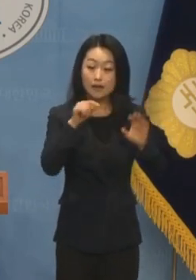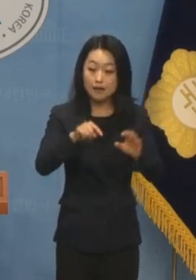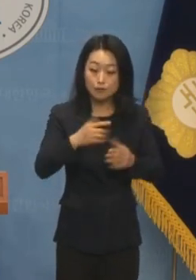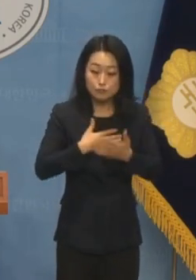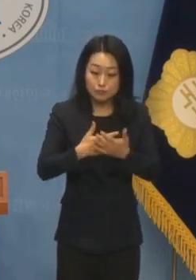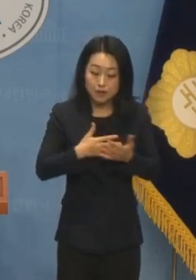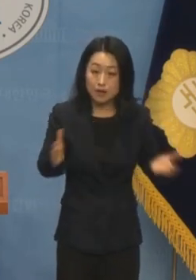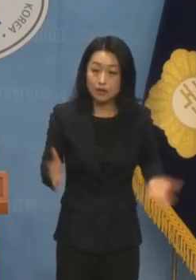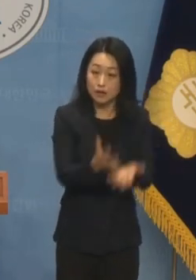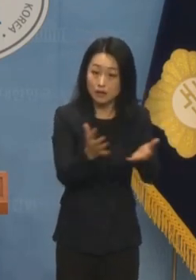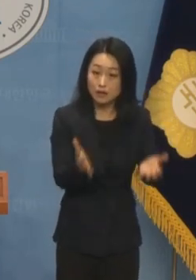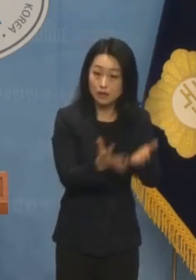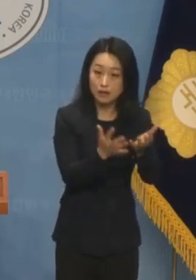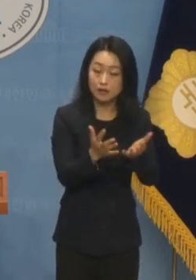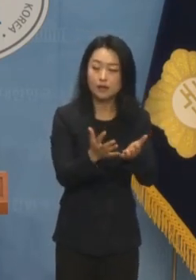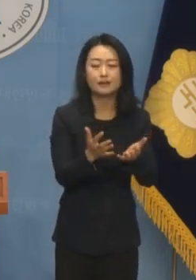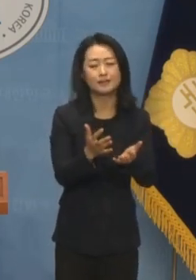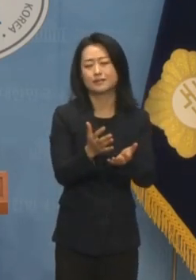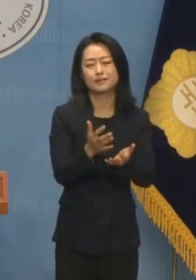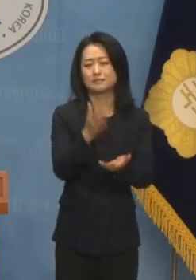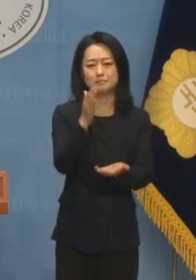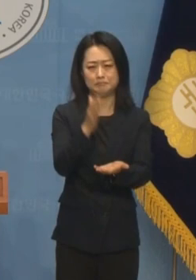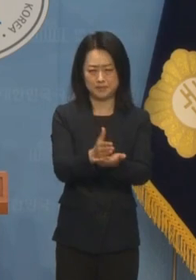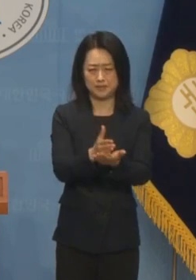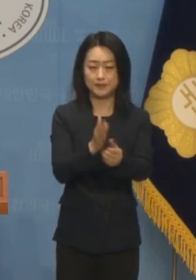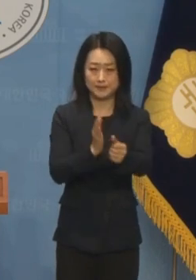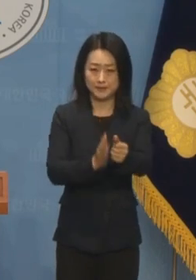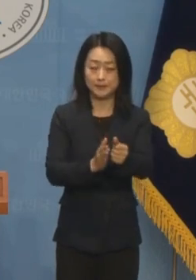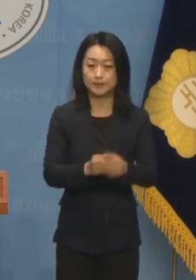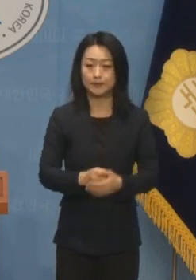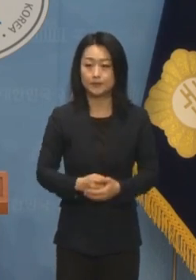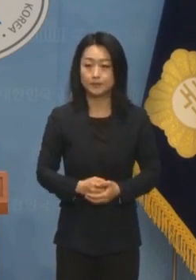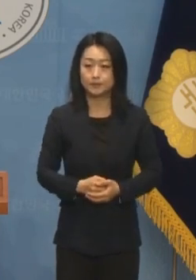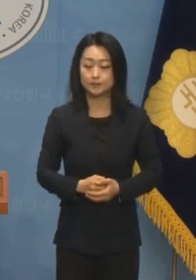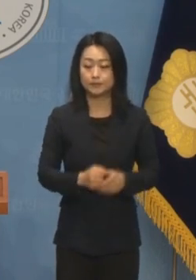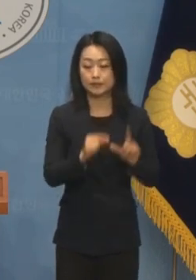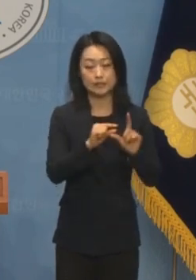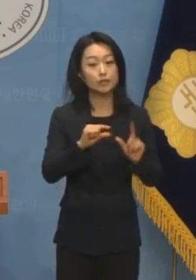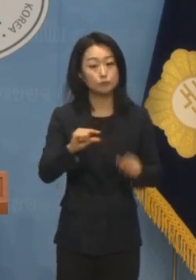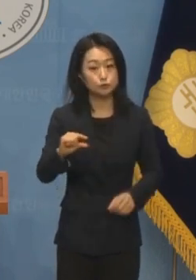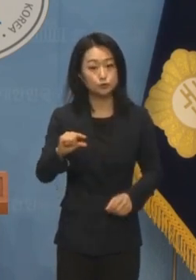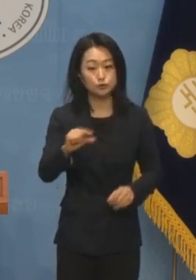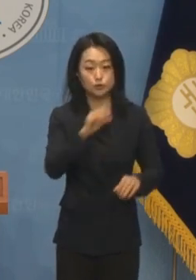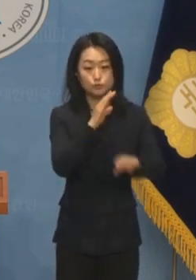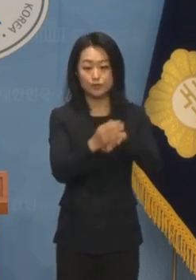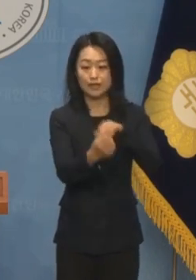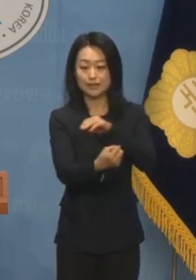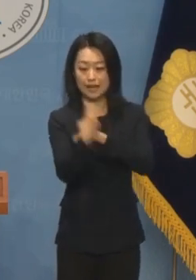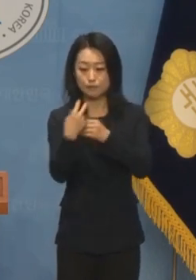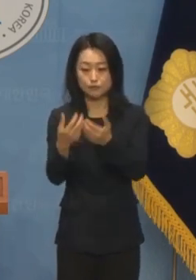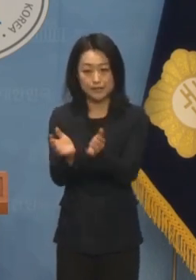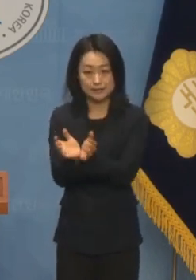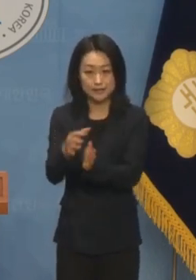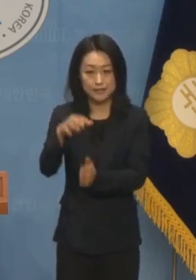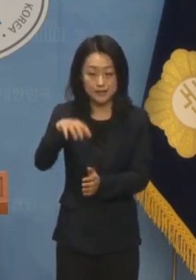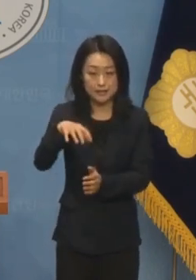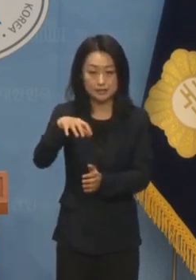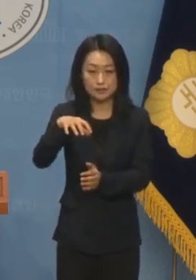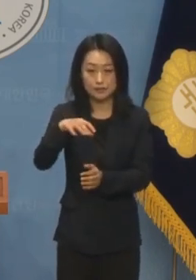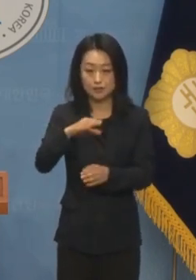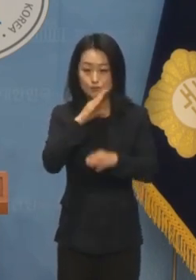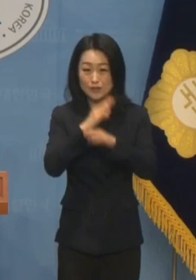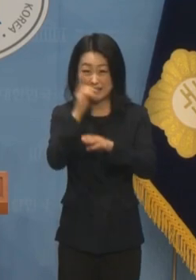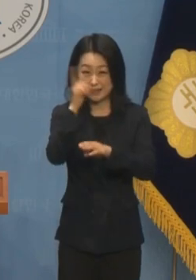긴장을 격화시키는 행위가 아니다. 일부 탈북민 단체의 대북 전단